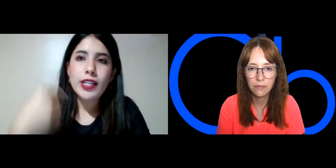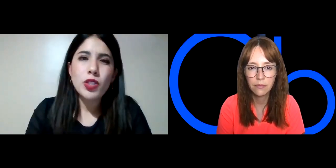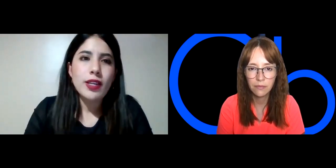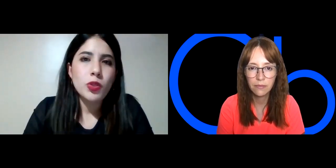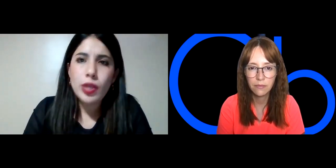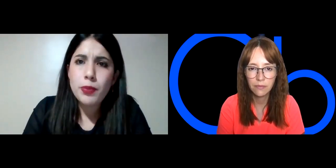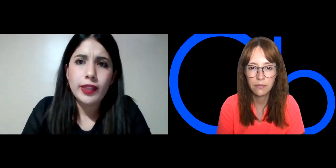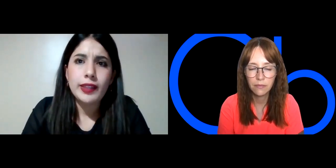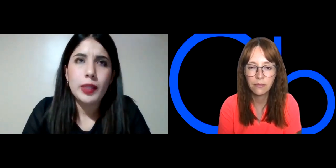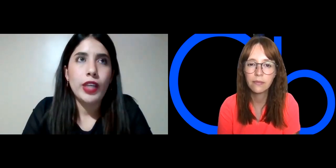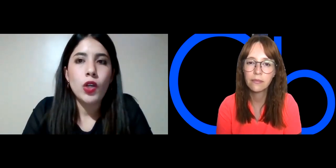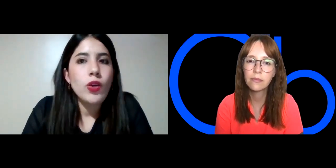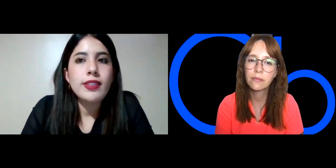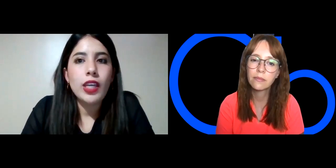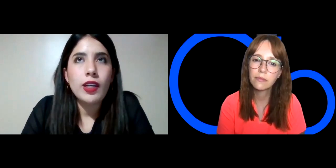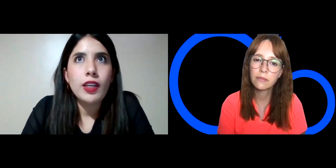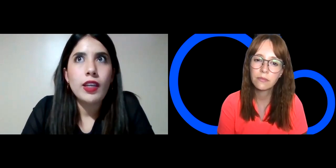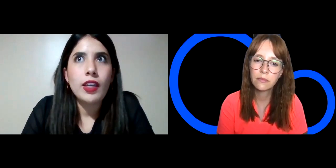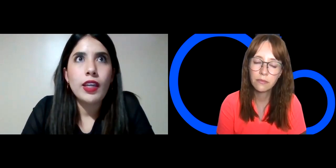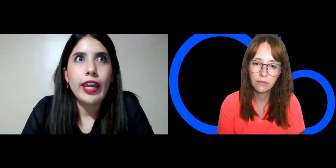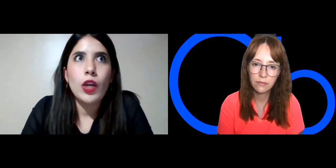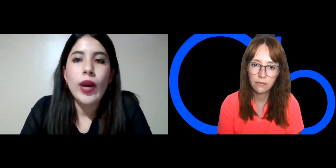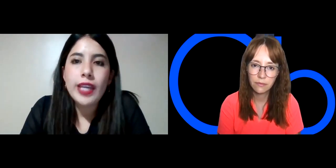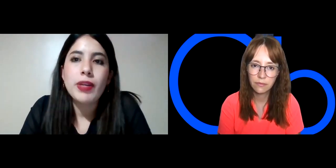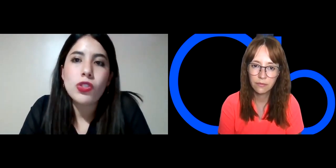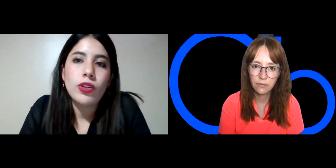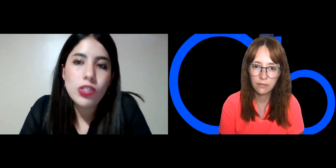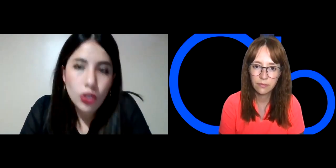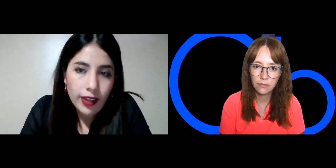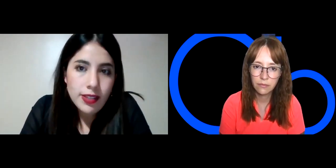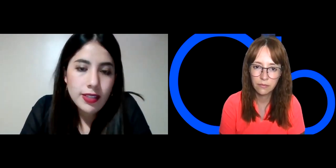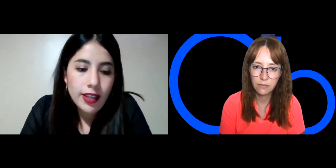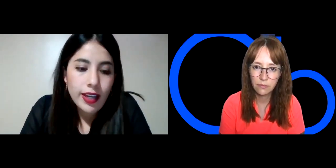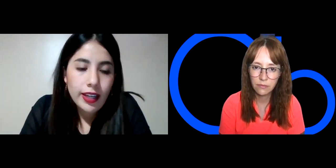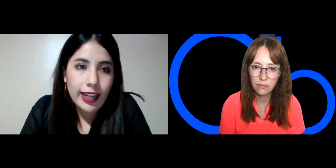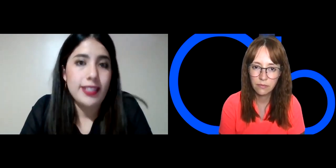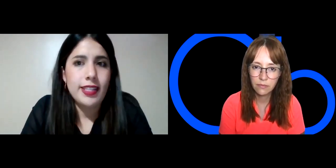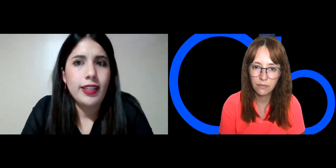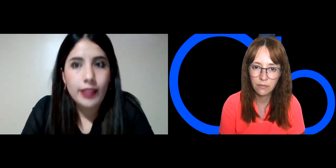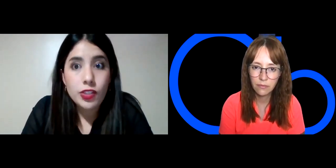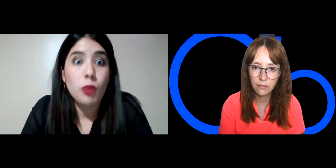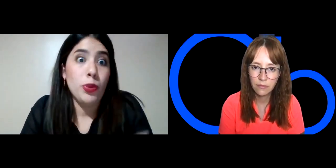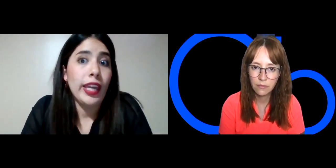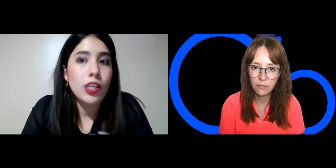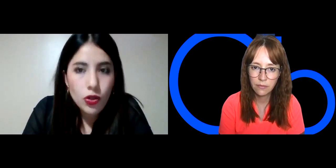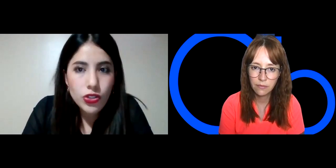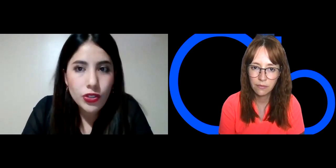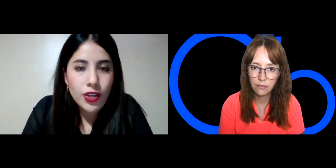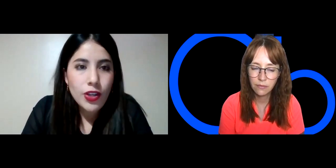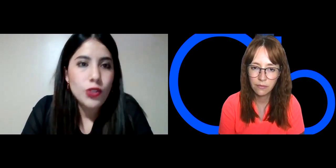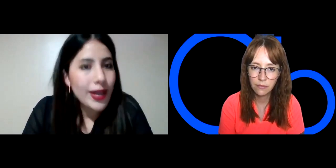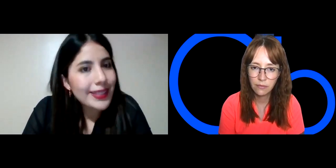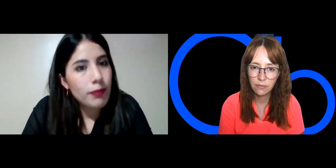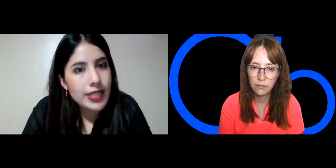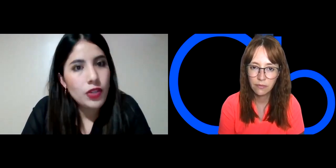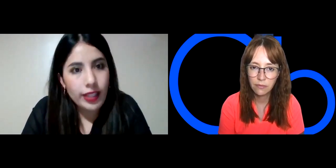que esto es muy importante porque no es que no haya personas sordas que necesiten atención, porque incluso